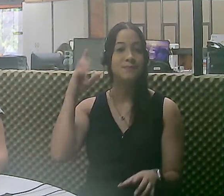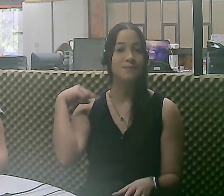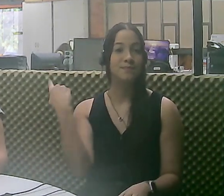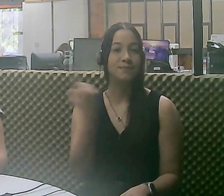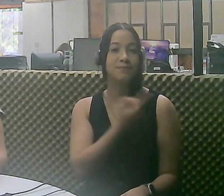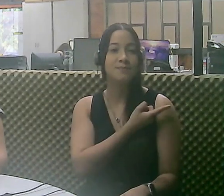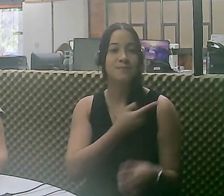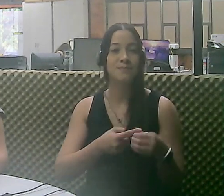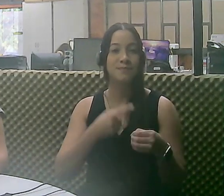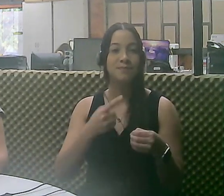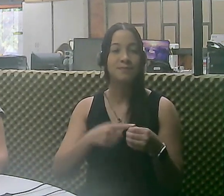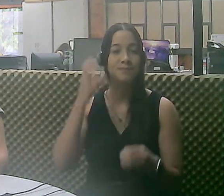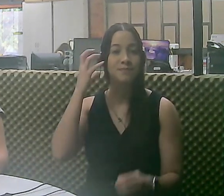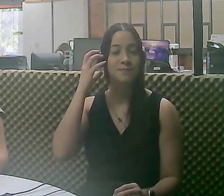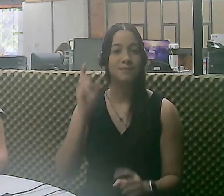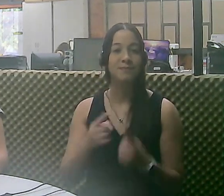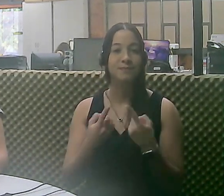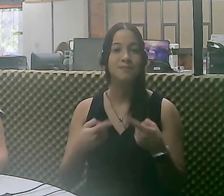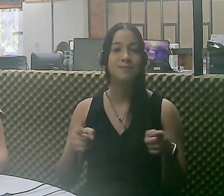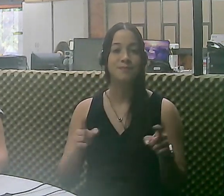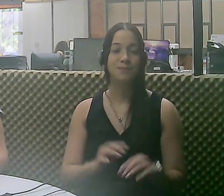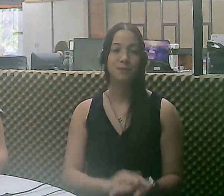Rádio Nossa Cidade.